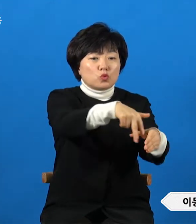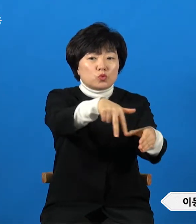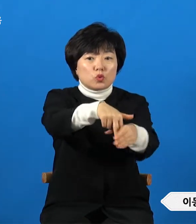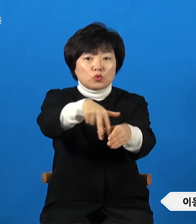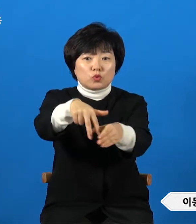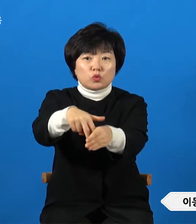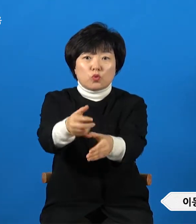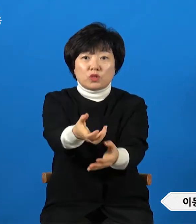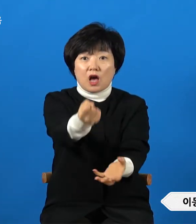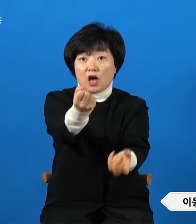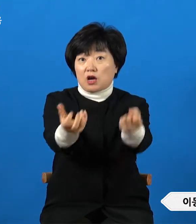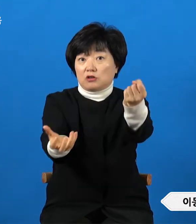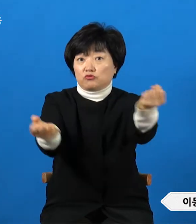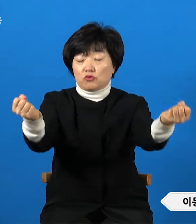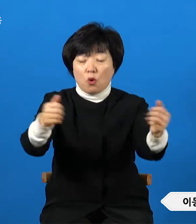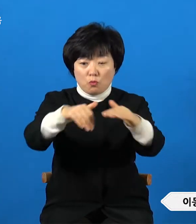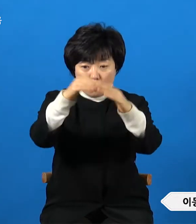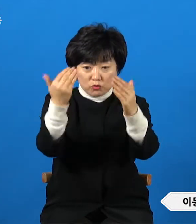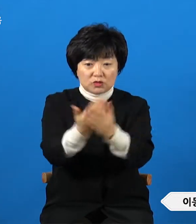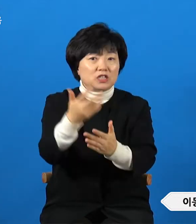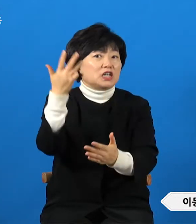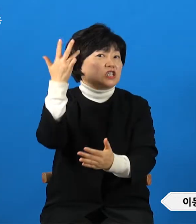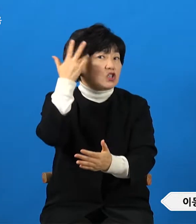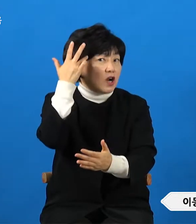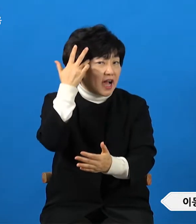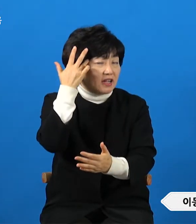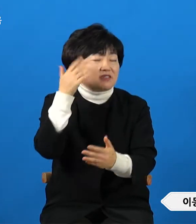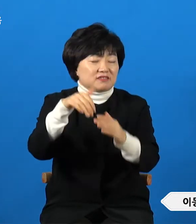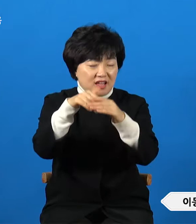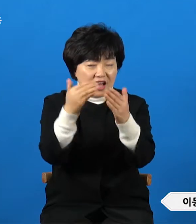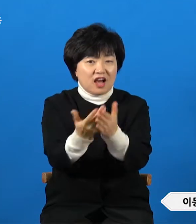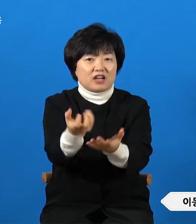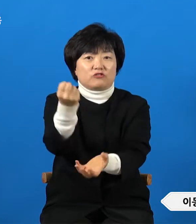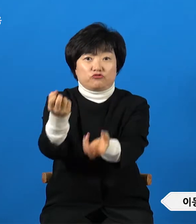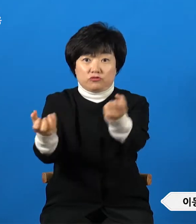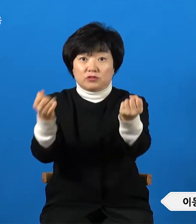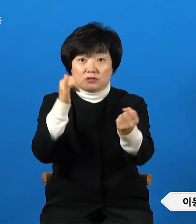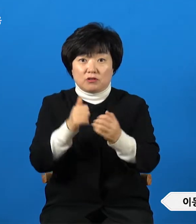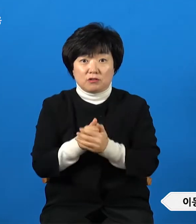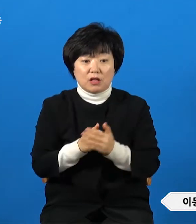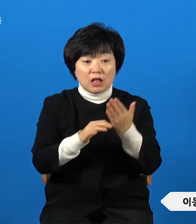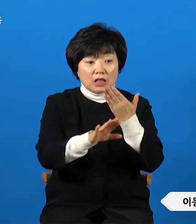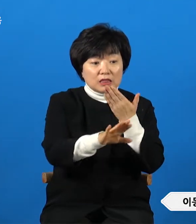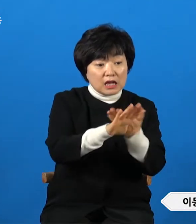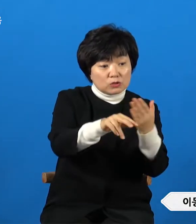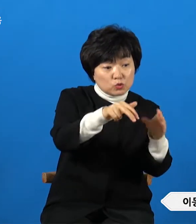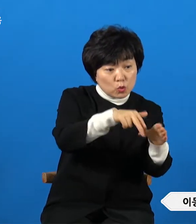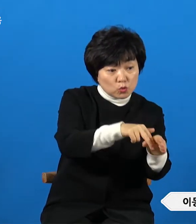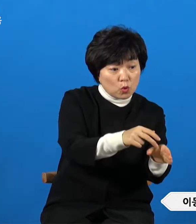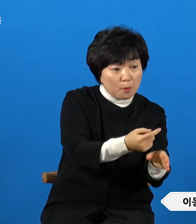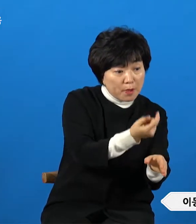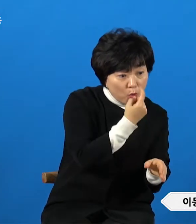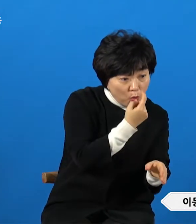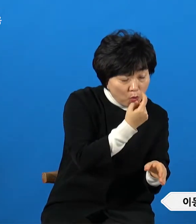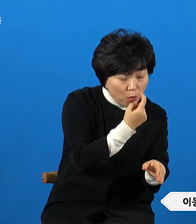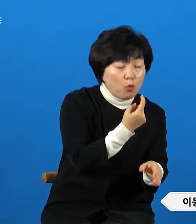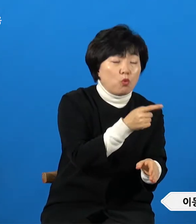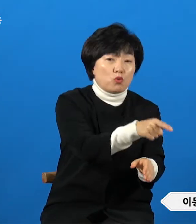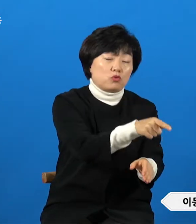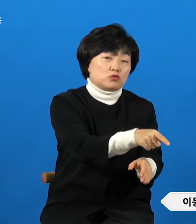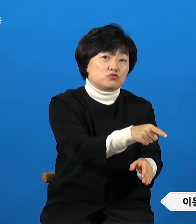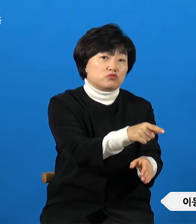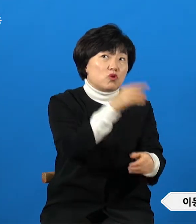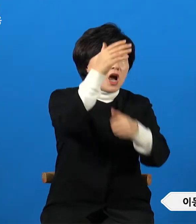있어요. 모든 철학에 다 있어요. 그러니까 다른 종교를 공부하는 것도 유익할 수가 있습니다. 거기에도 하나님의 진리가